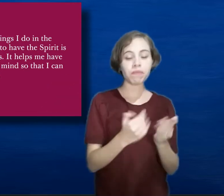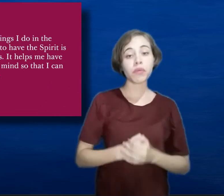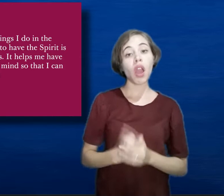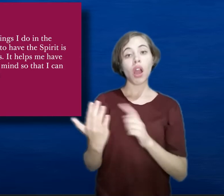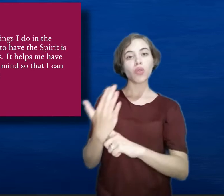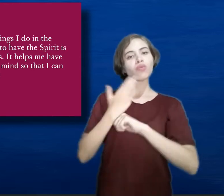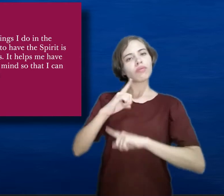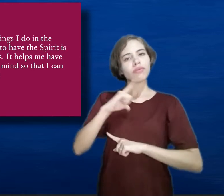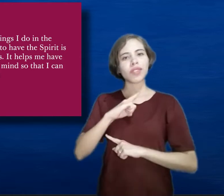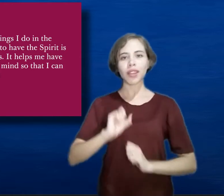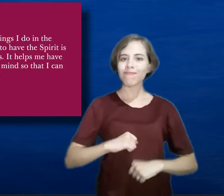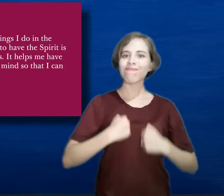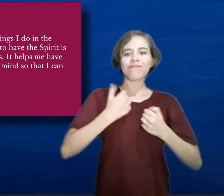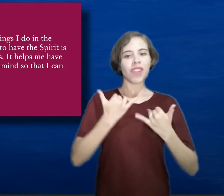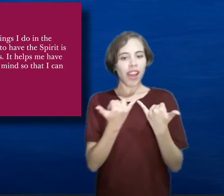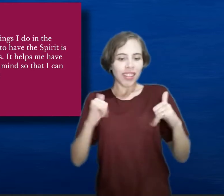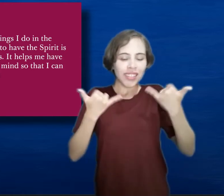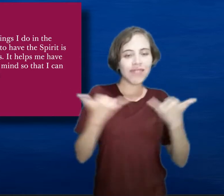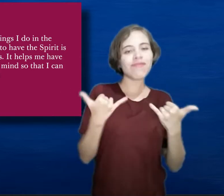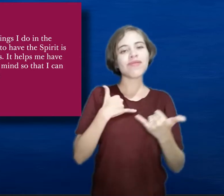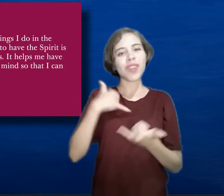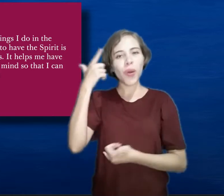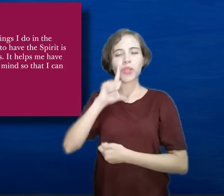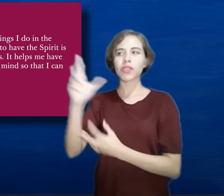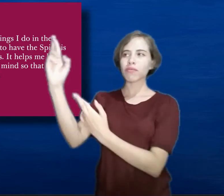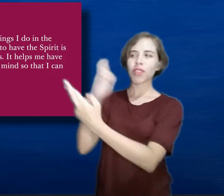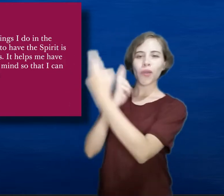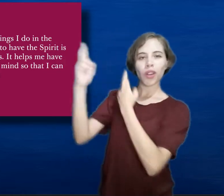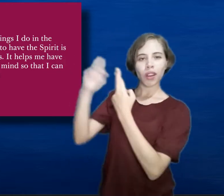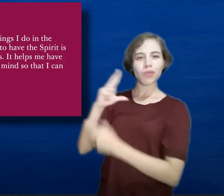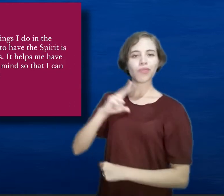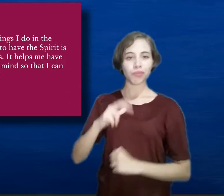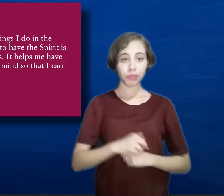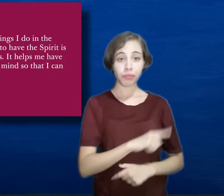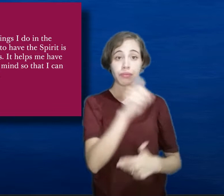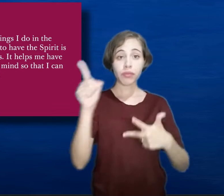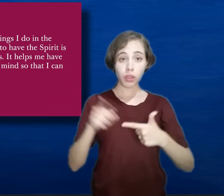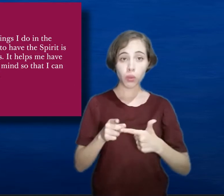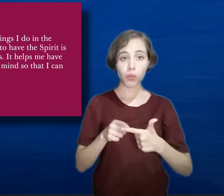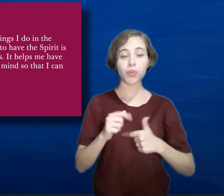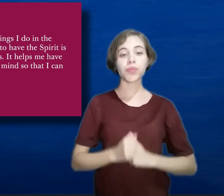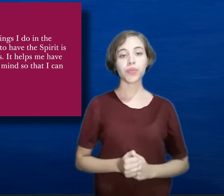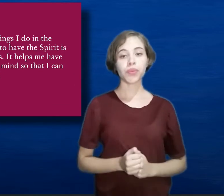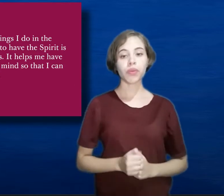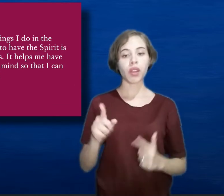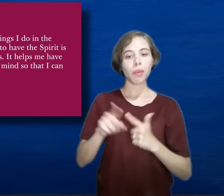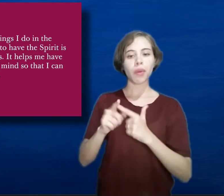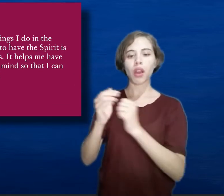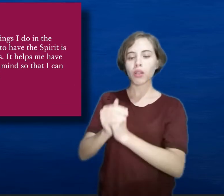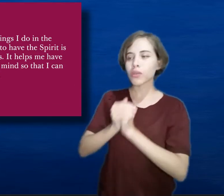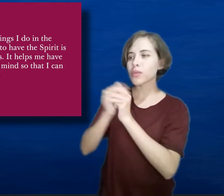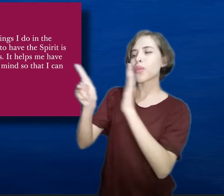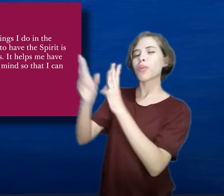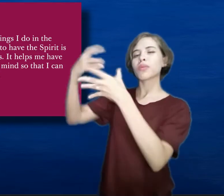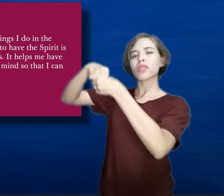primeiras coisas que ela faz de manhã para ter o Espírito, é ler as Escrituras. Isso a ajuda a ter a disposição correta para que possa